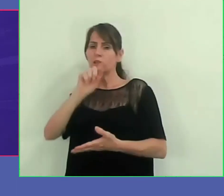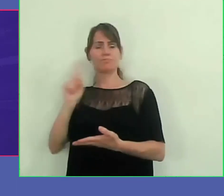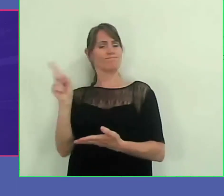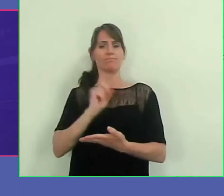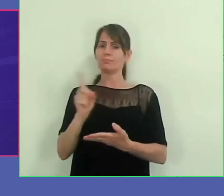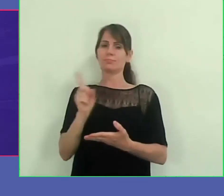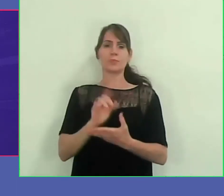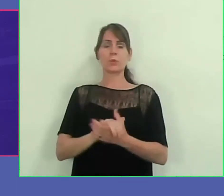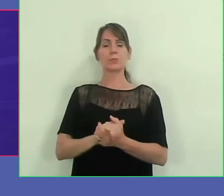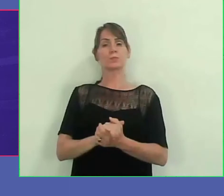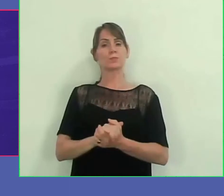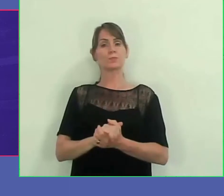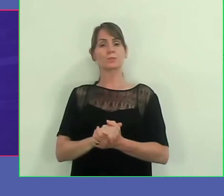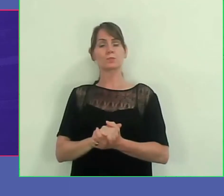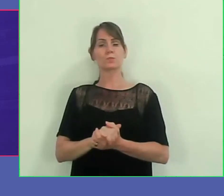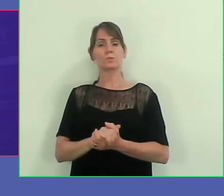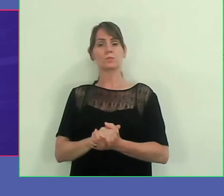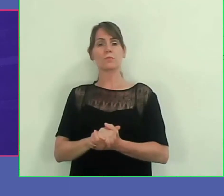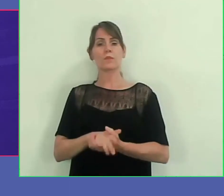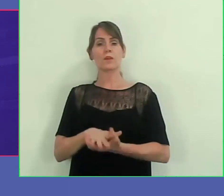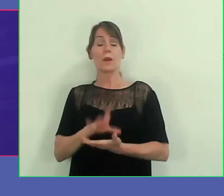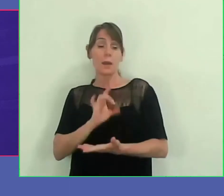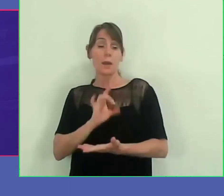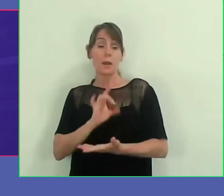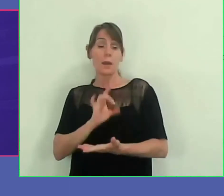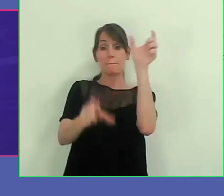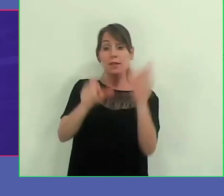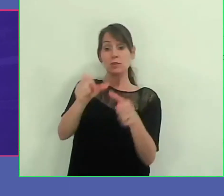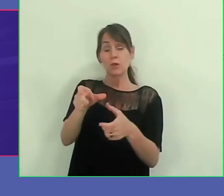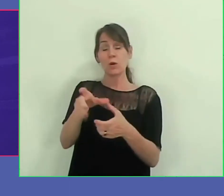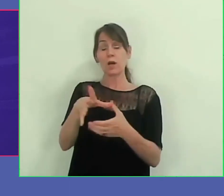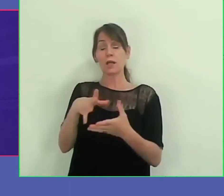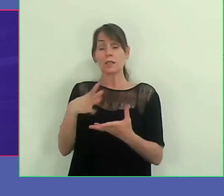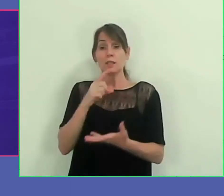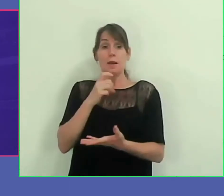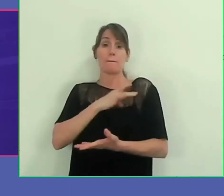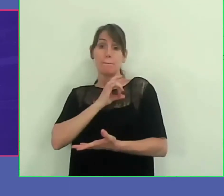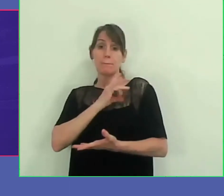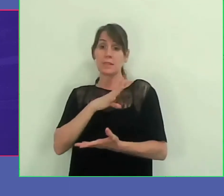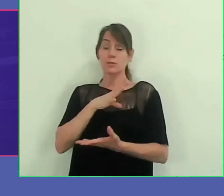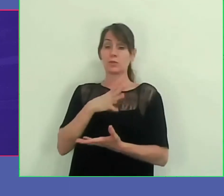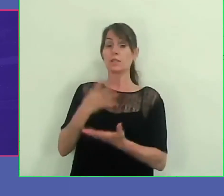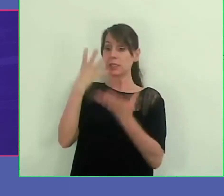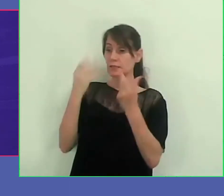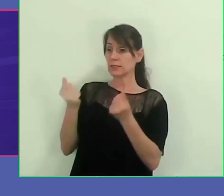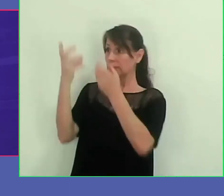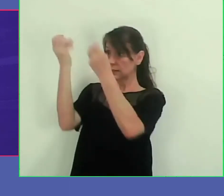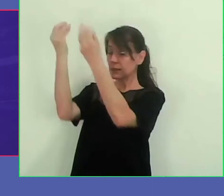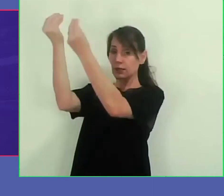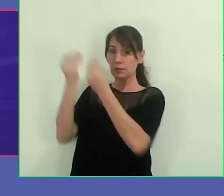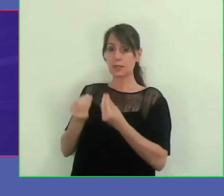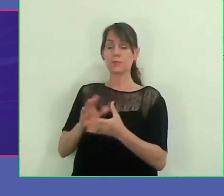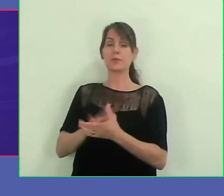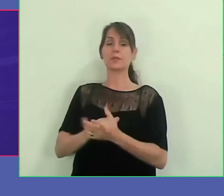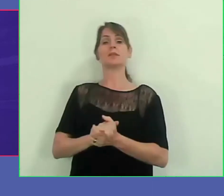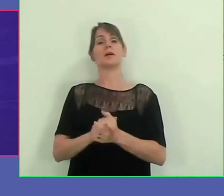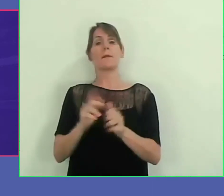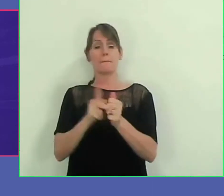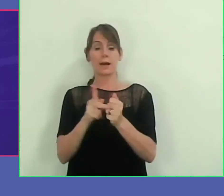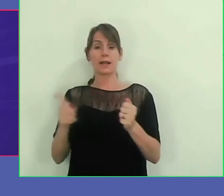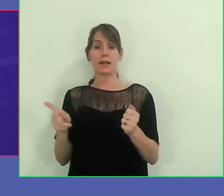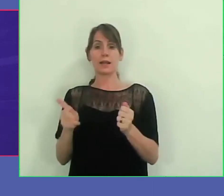aquele que o teme e faz o que é justo lhe é aceitável. Esta é a palavra que Deus enviou aos filhos de